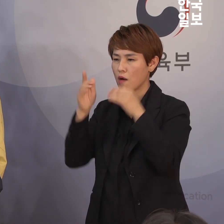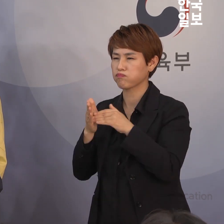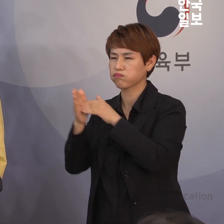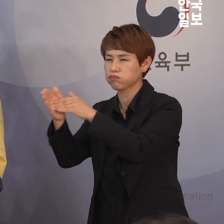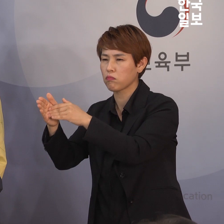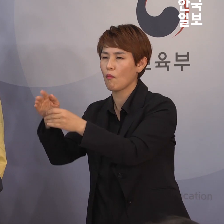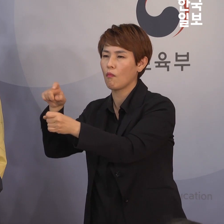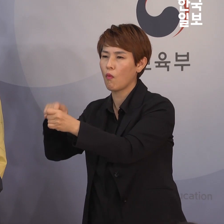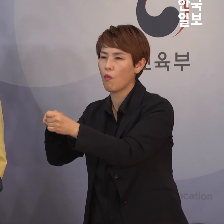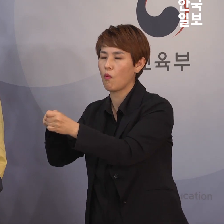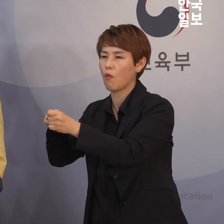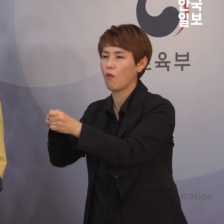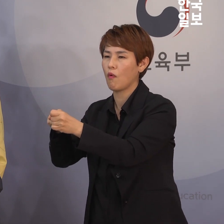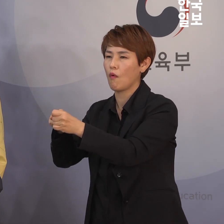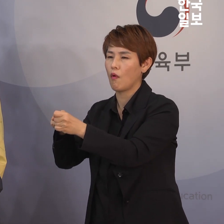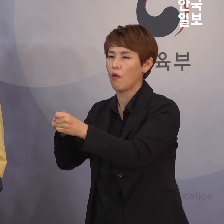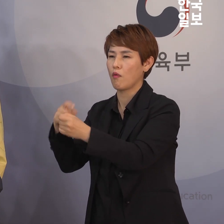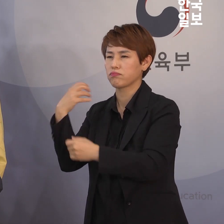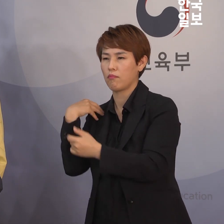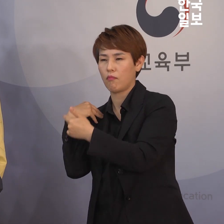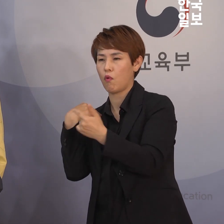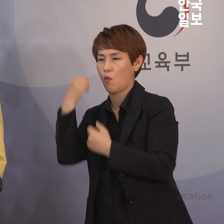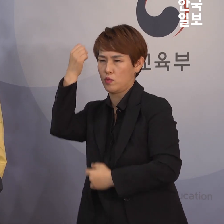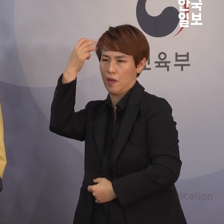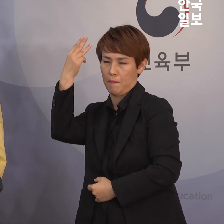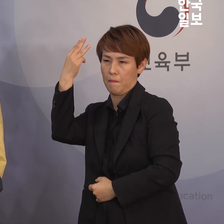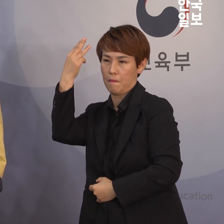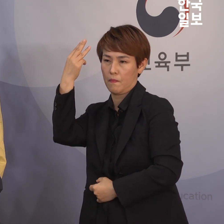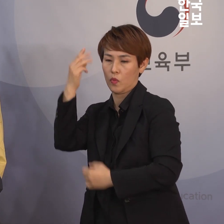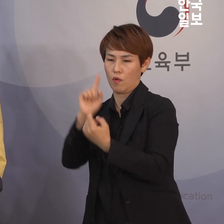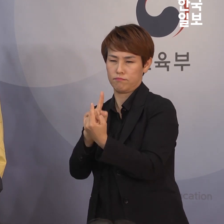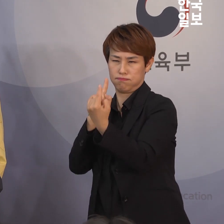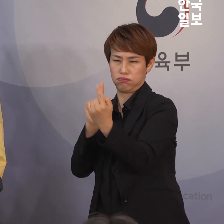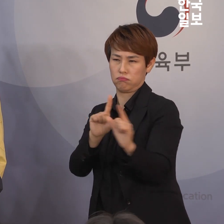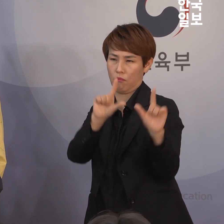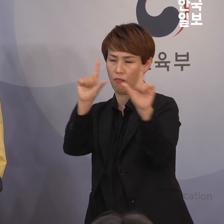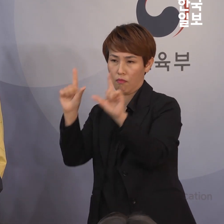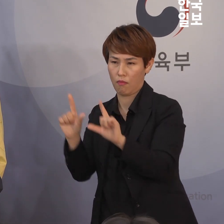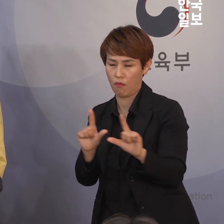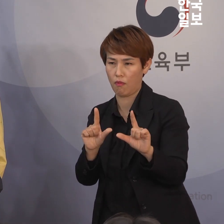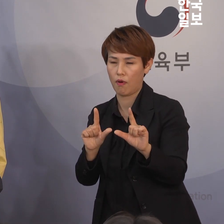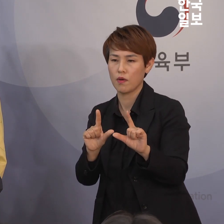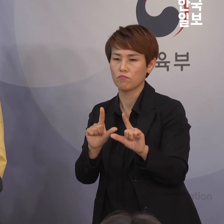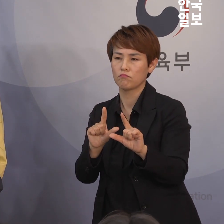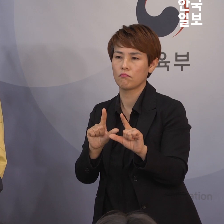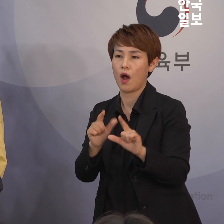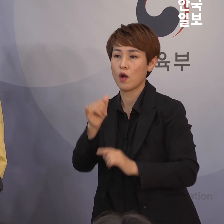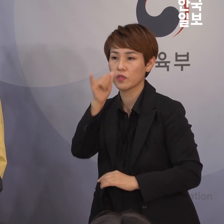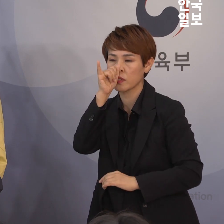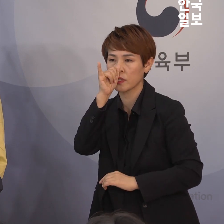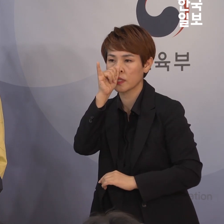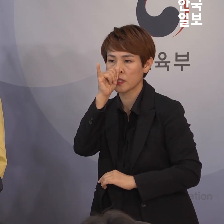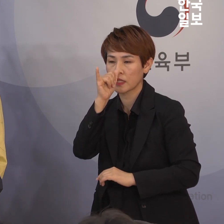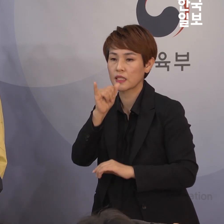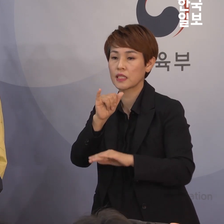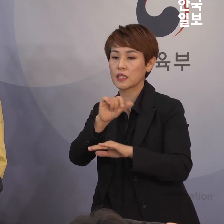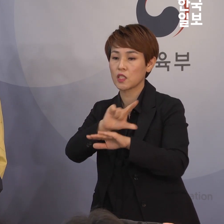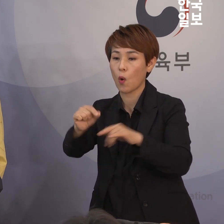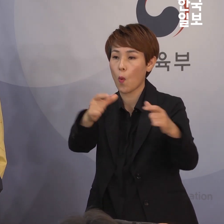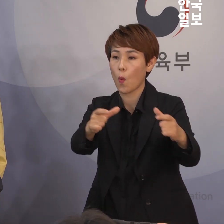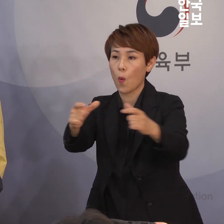큰 고등학교 3학년과 생활 속 거리 두기의 실천이 충분히 가능한 지역 소재